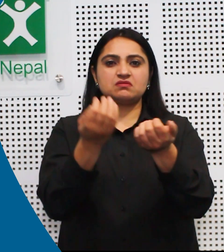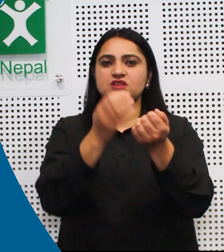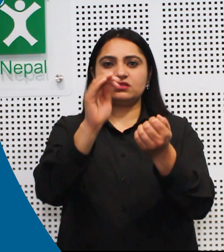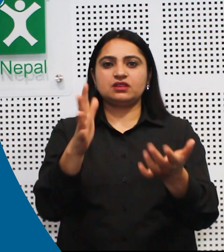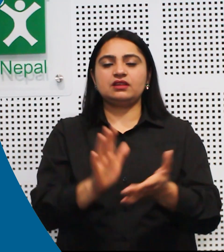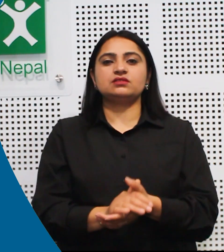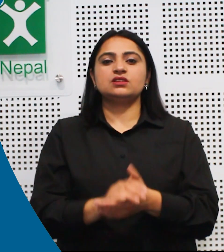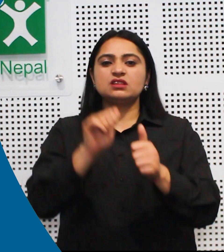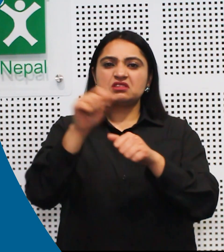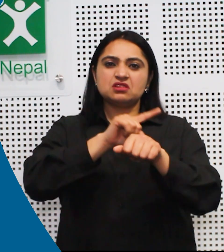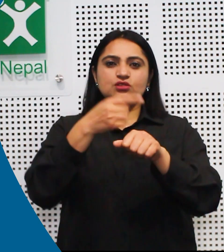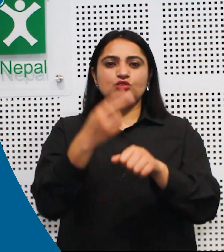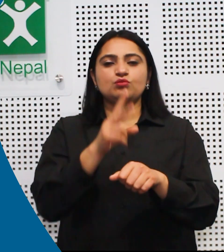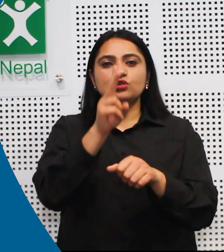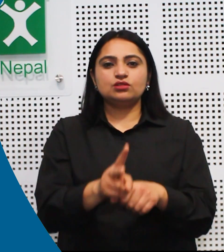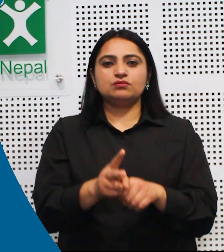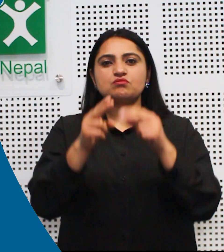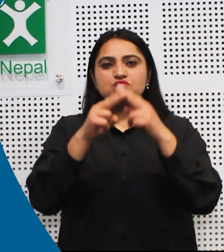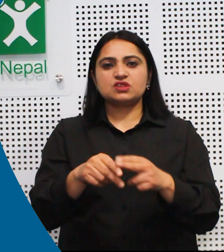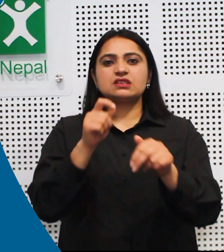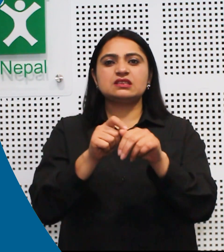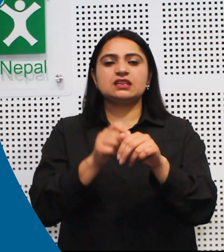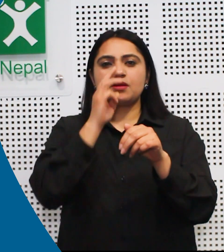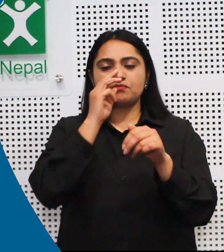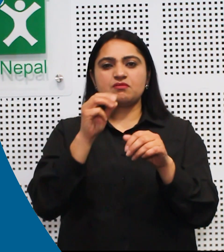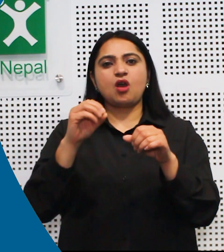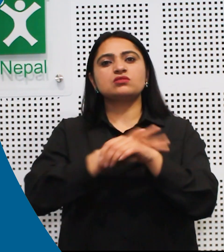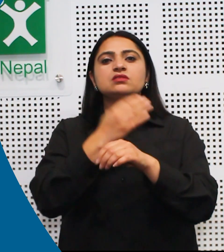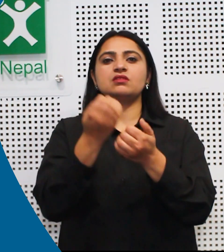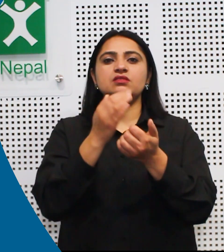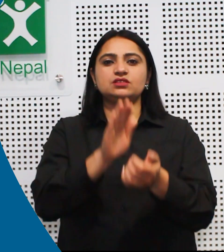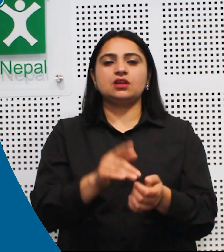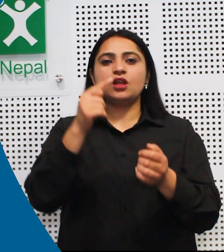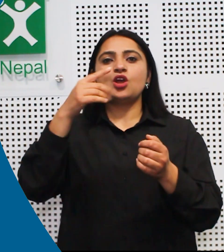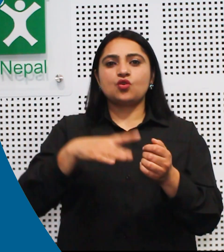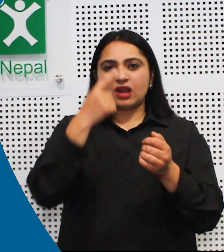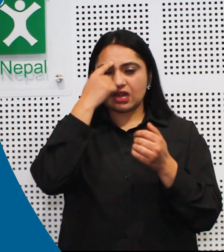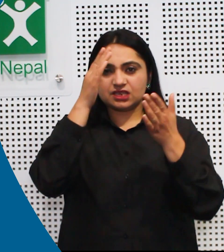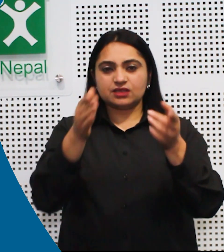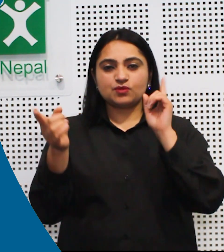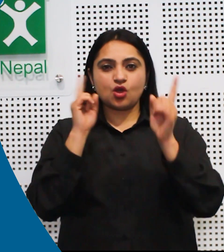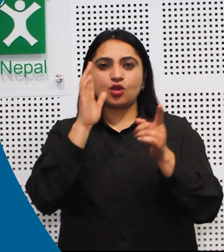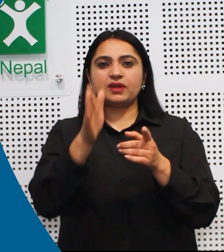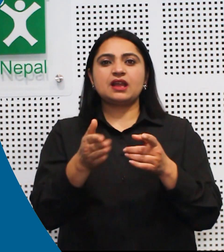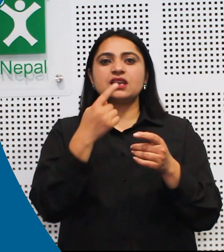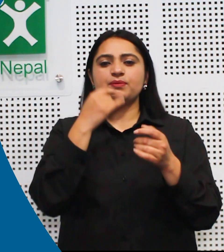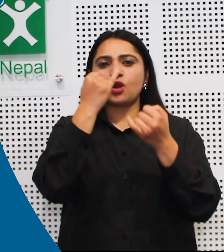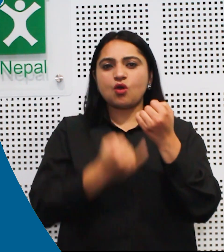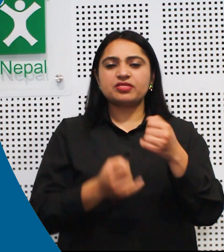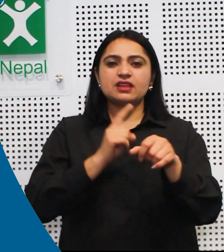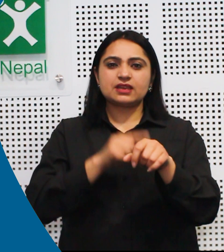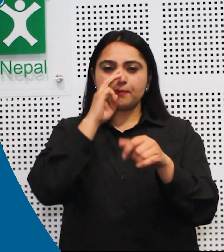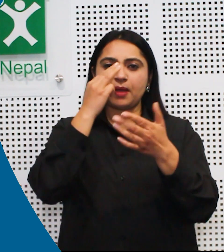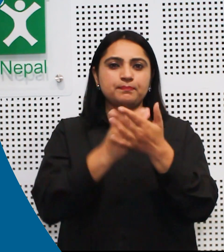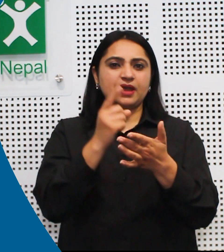छैनन्। जति ढिलो भयो उति नै बजेट निर्माणमा प्रभाव पर्दछ। कैलालीको टिकापुर नगरपालिकाले भने अन्तिम समयमा